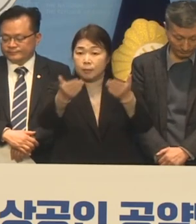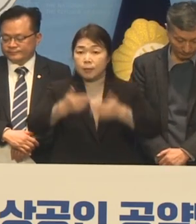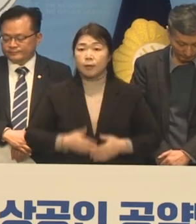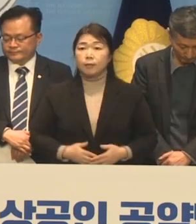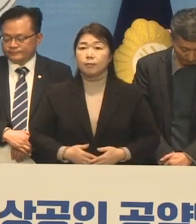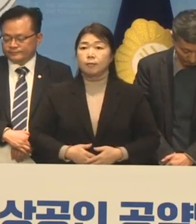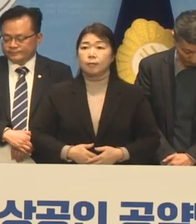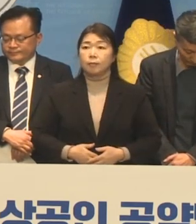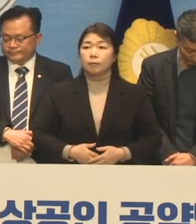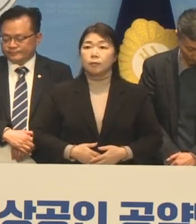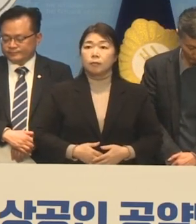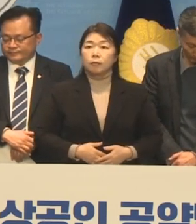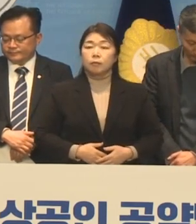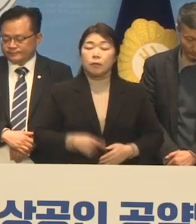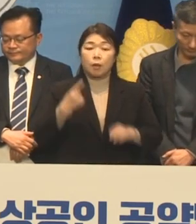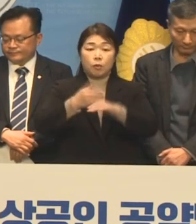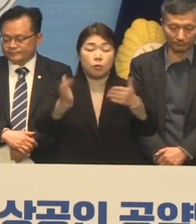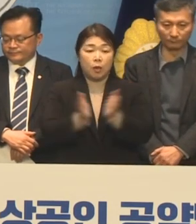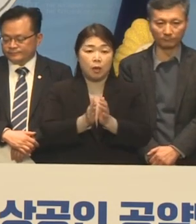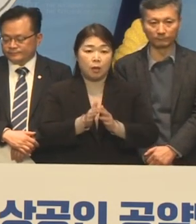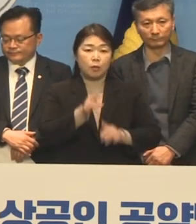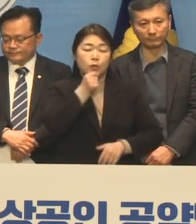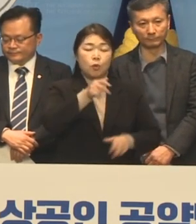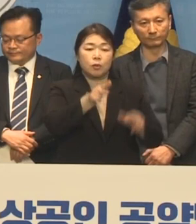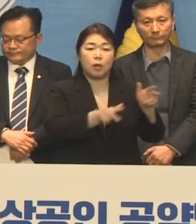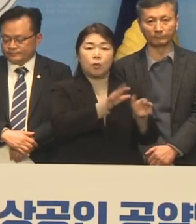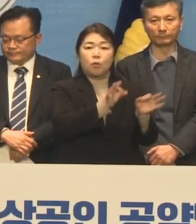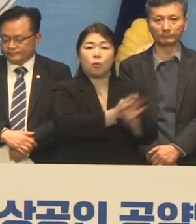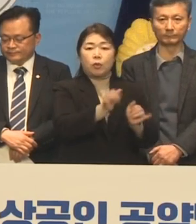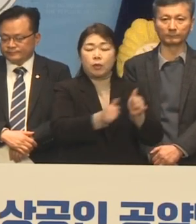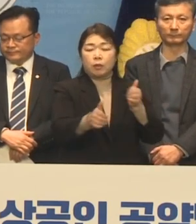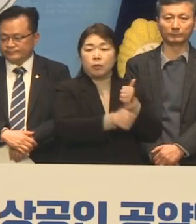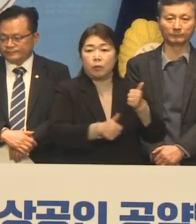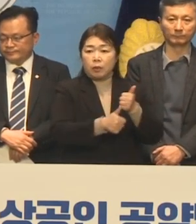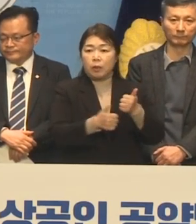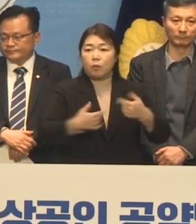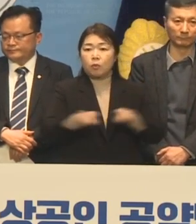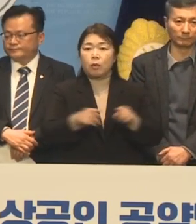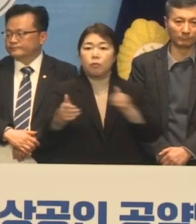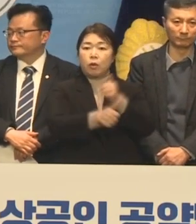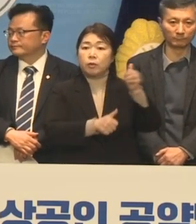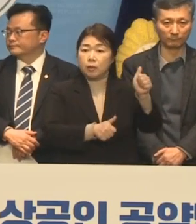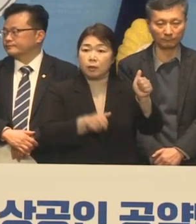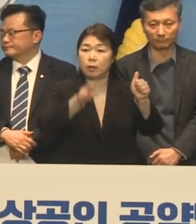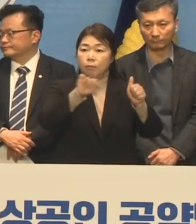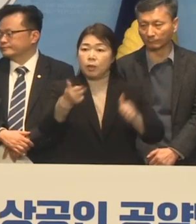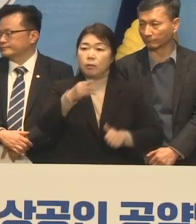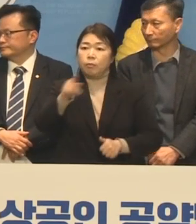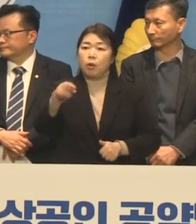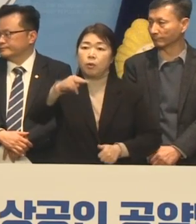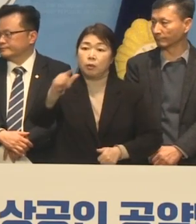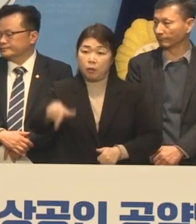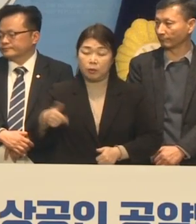하겠습니다. 더불어민주당 소상공인위원회 공동위원장을 맡고 계시는 민병덕 의원님이십니다.